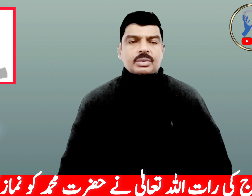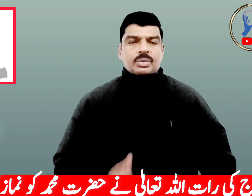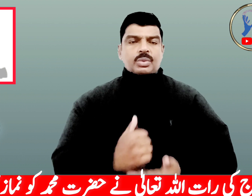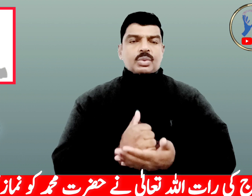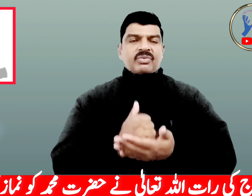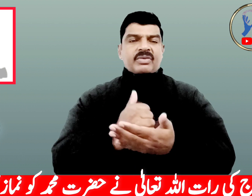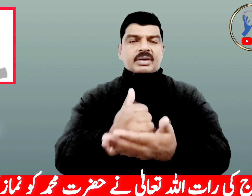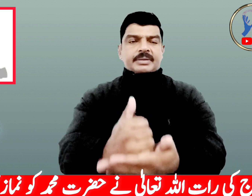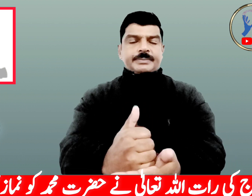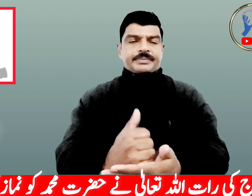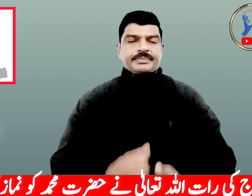تحفہ،